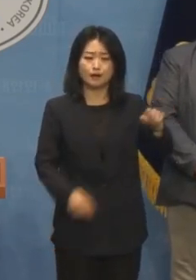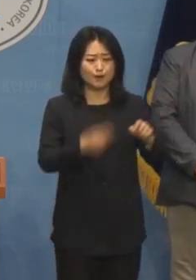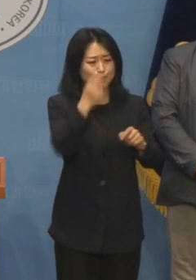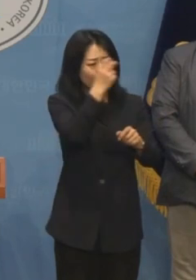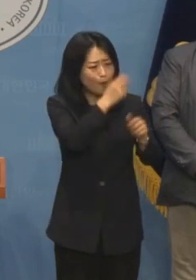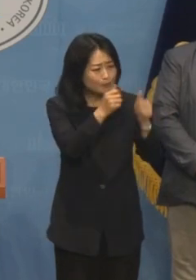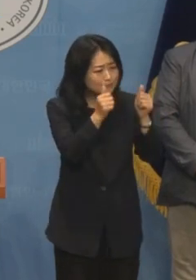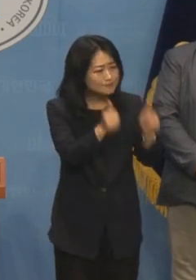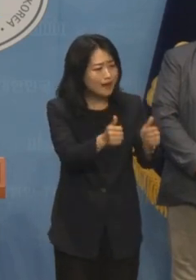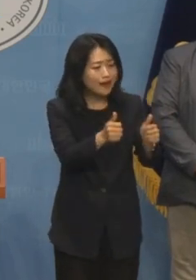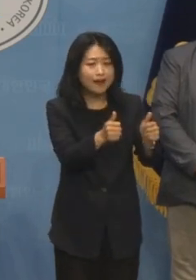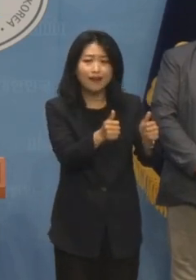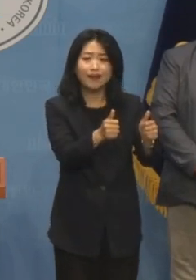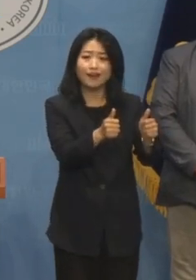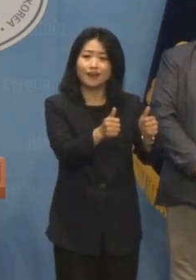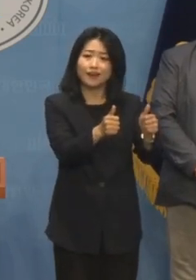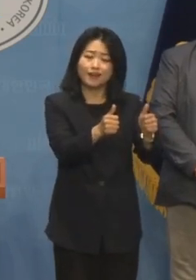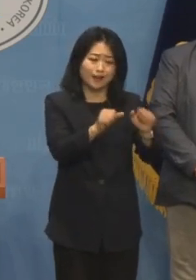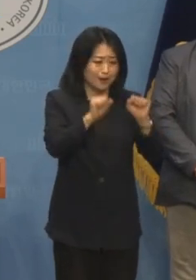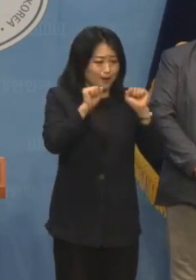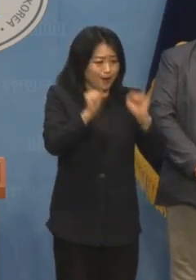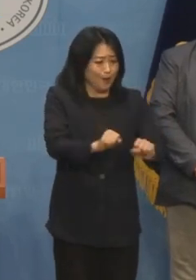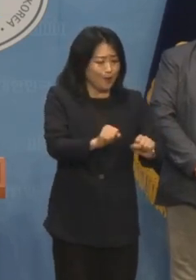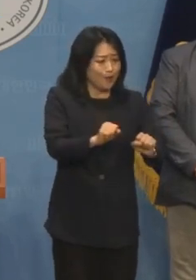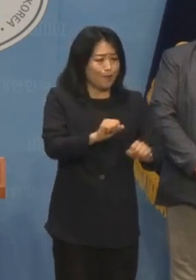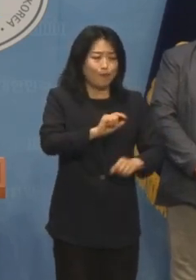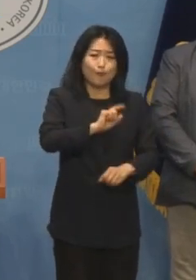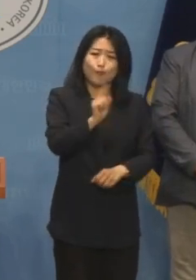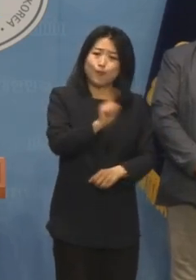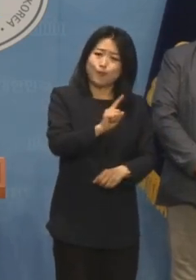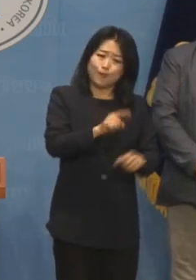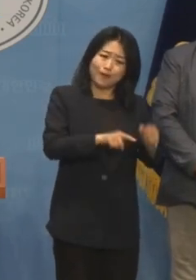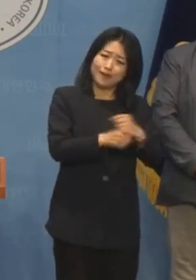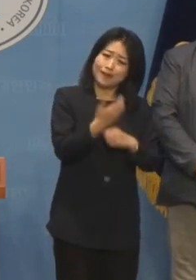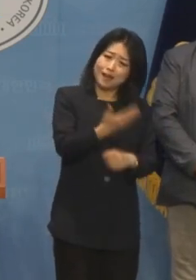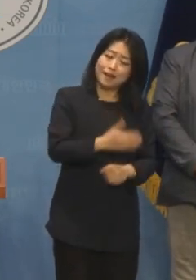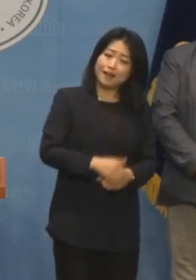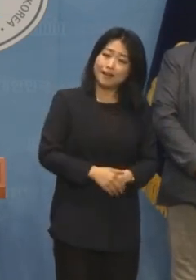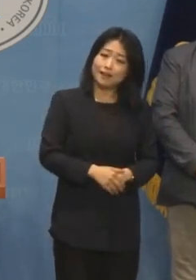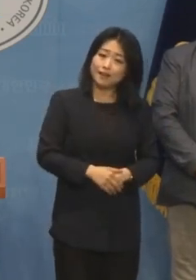검찰이 이렇게 존재할 수 있을까? 특히